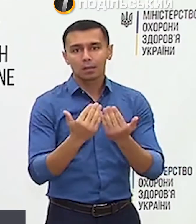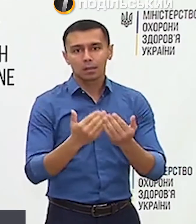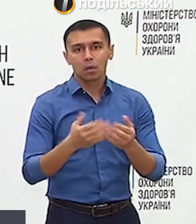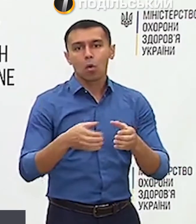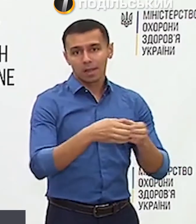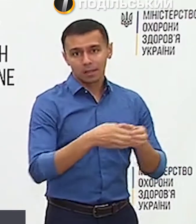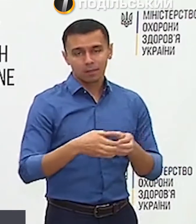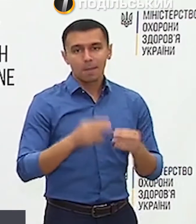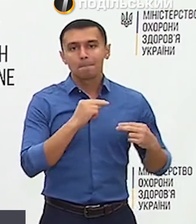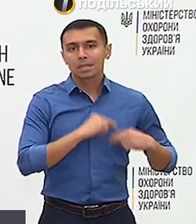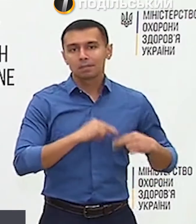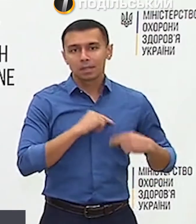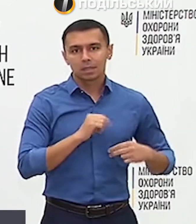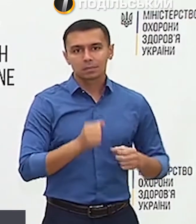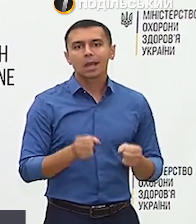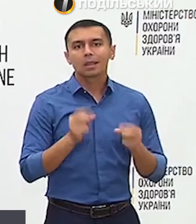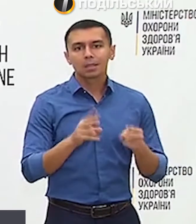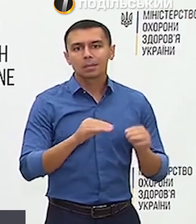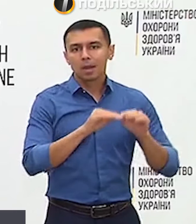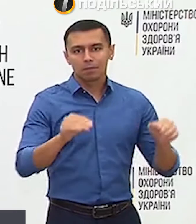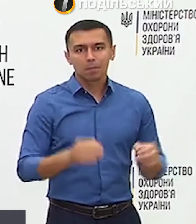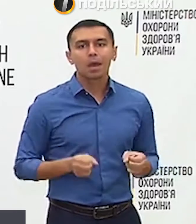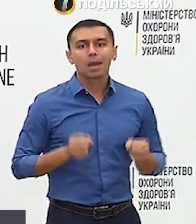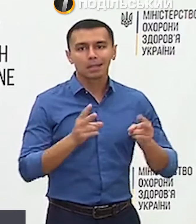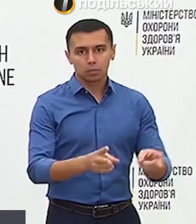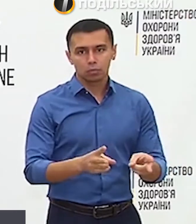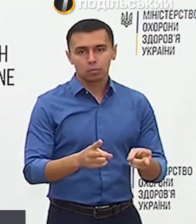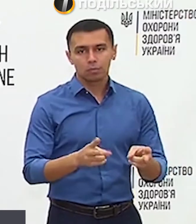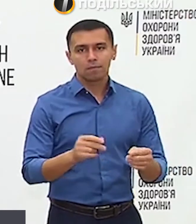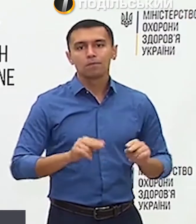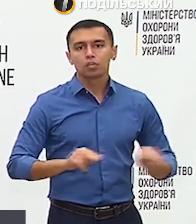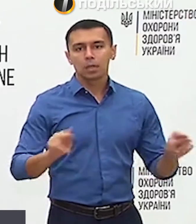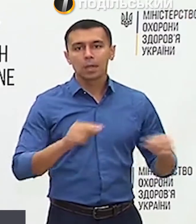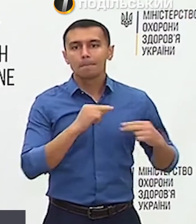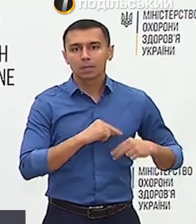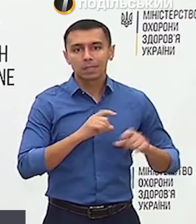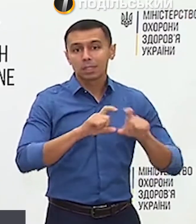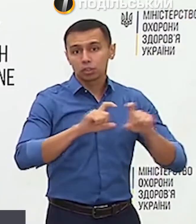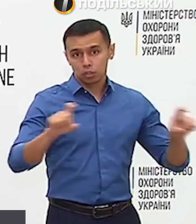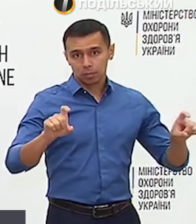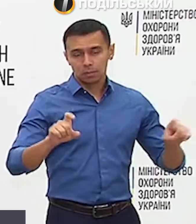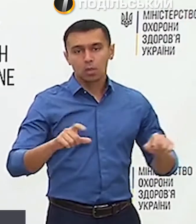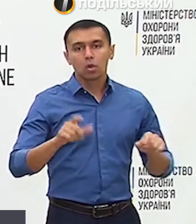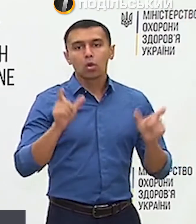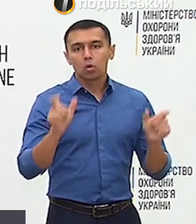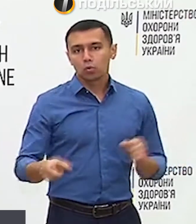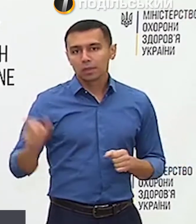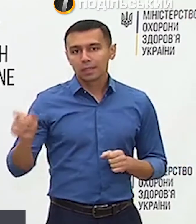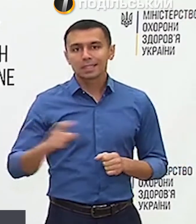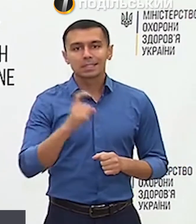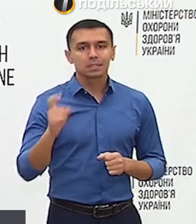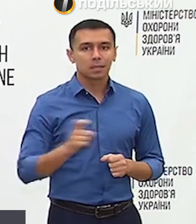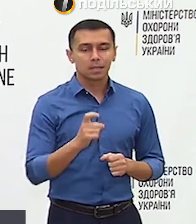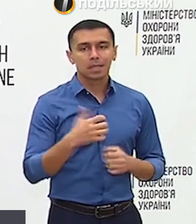колективах, працівники з критичним рівнем ризику, вчителі і працівники шкіл, люди із